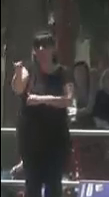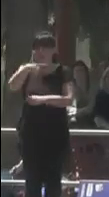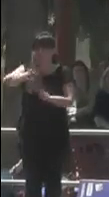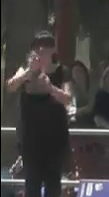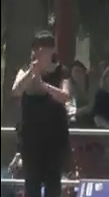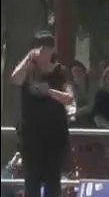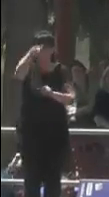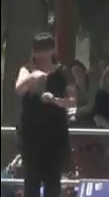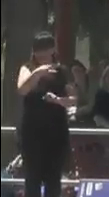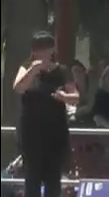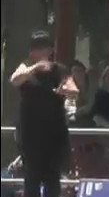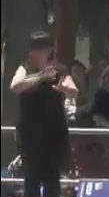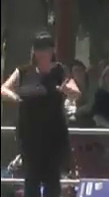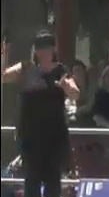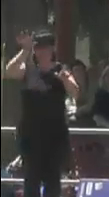en todo o Estado.